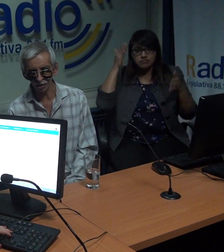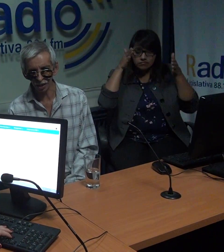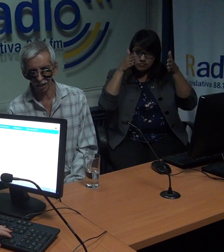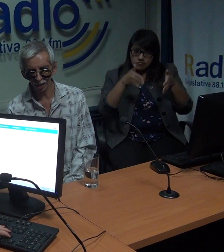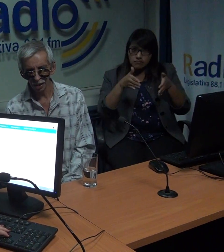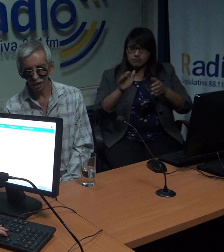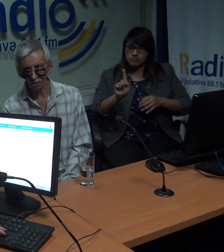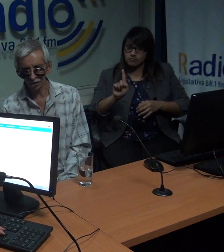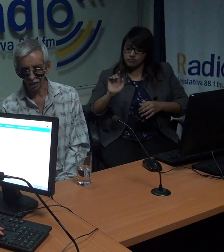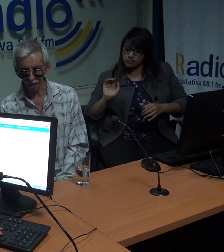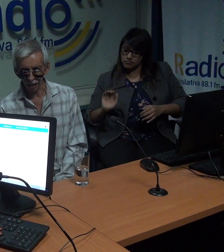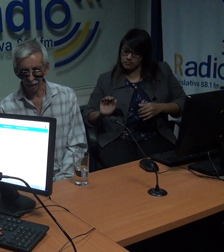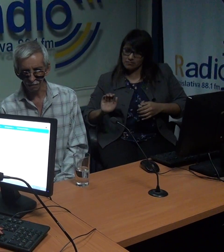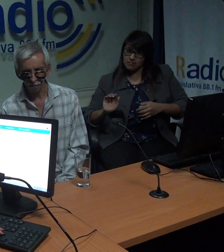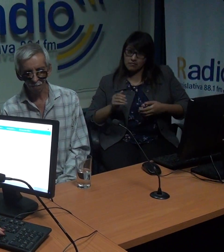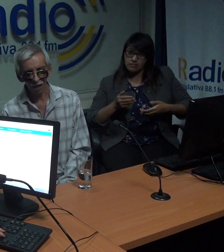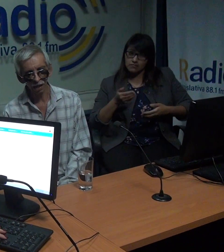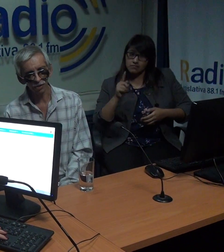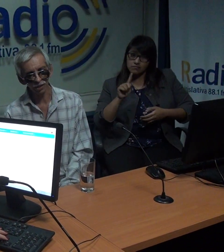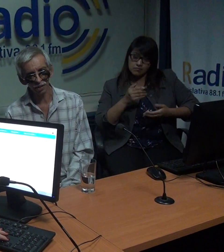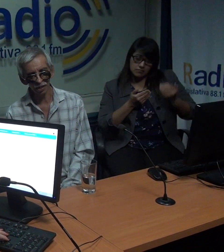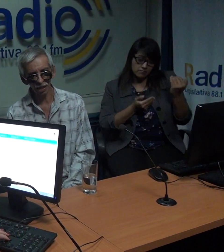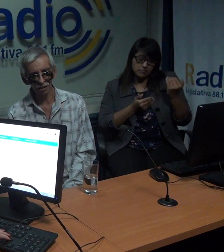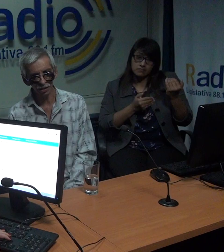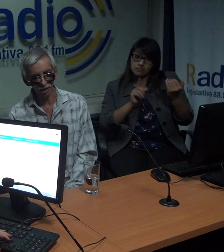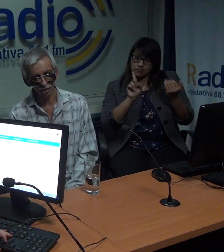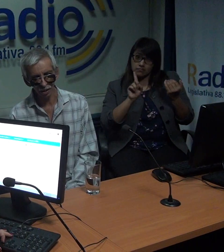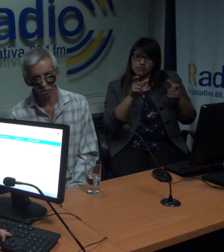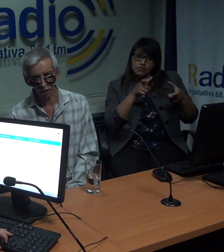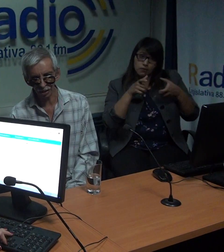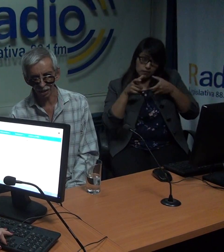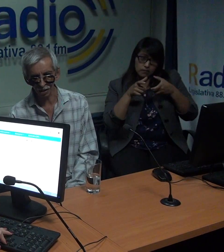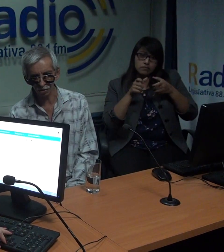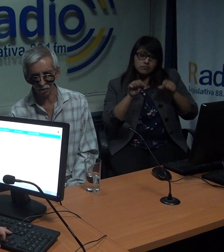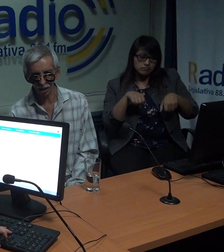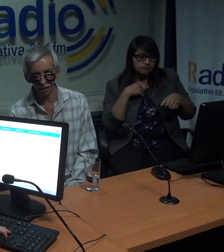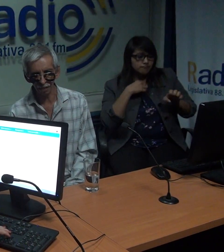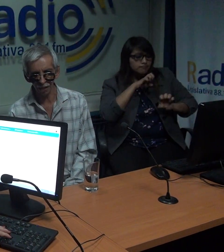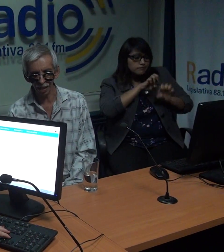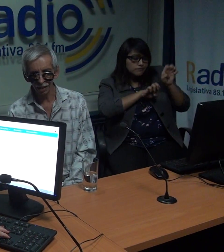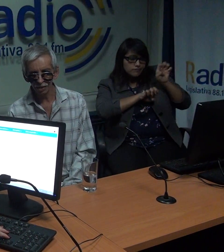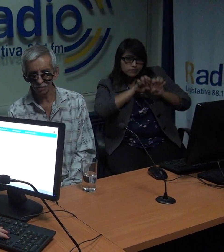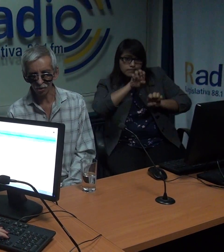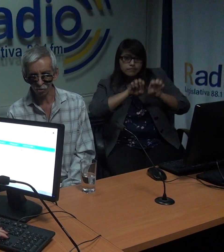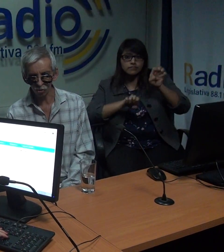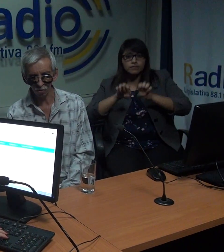puede comenzar a ver estas señales, en el sentido de que al niño se le